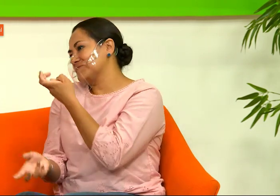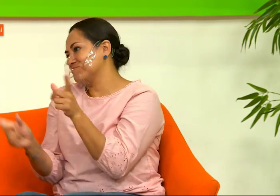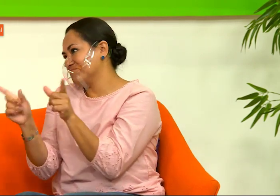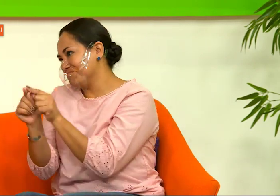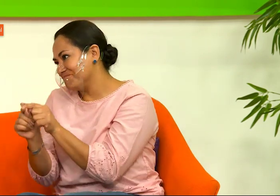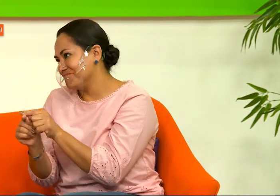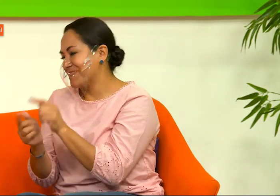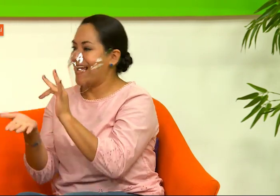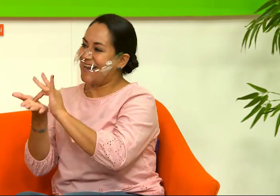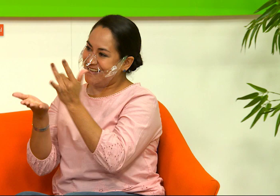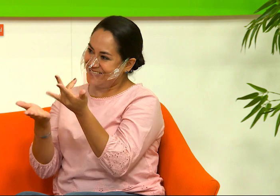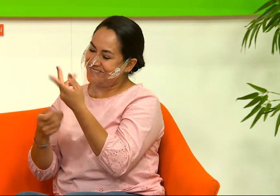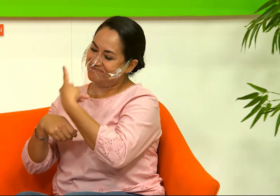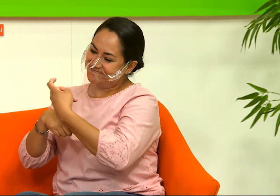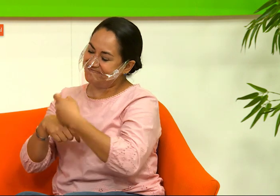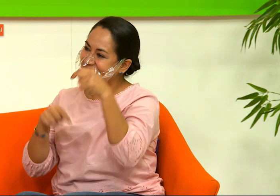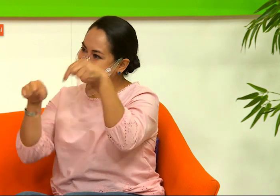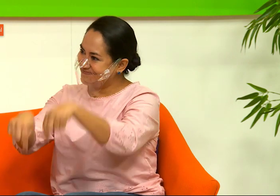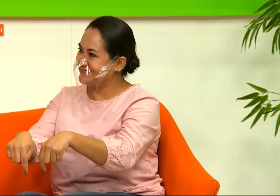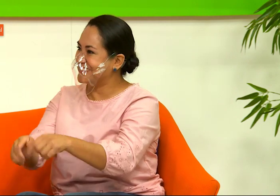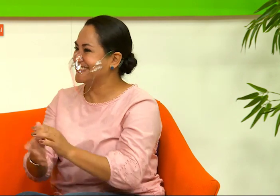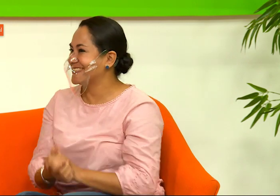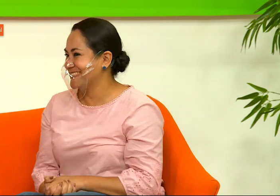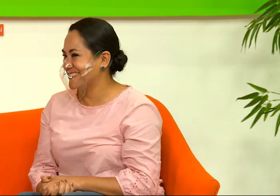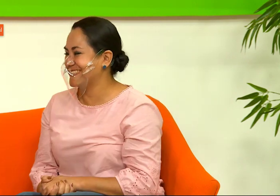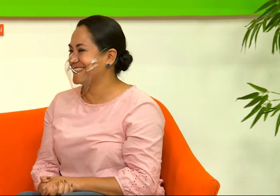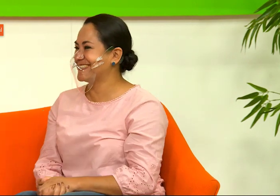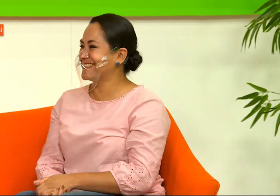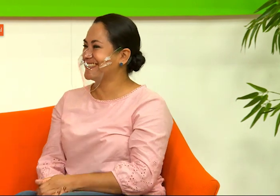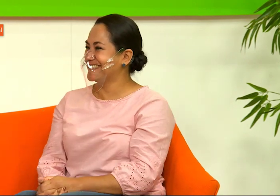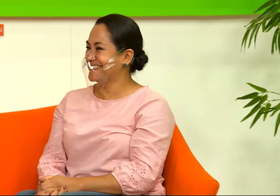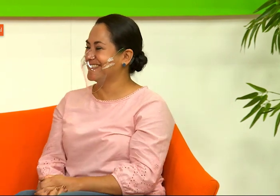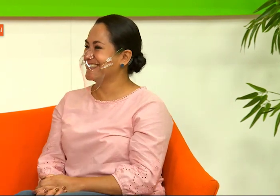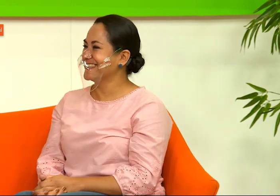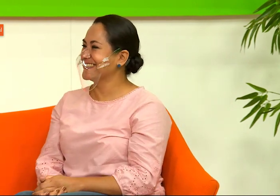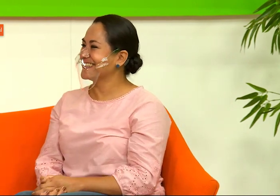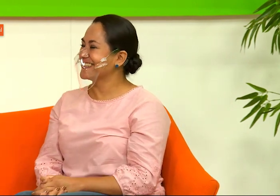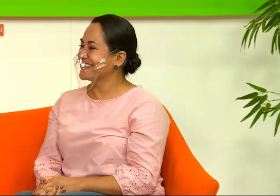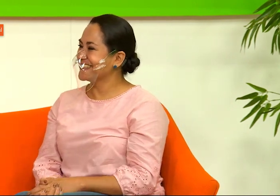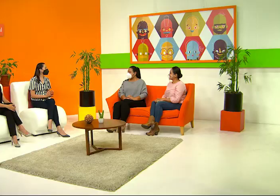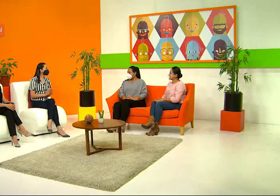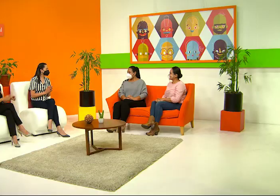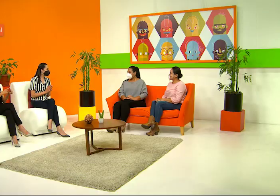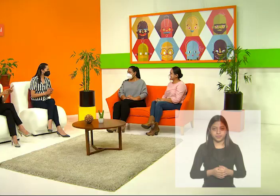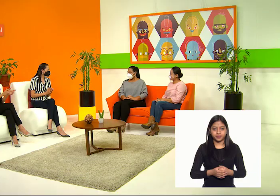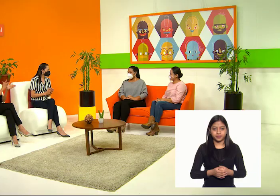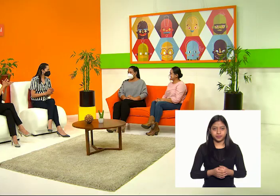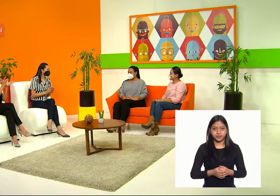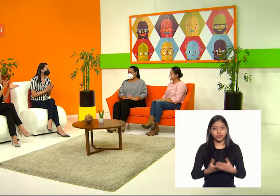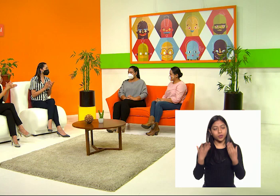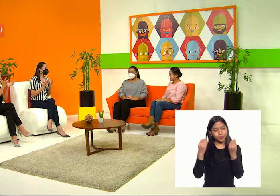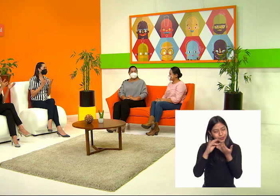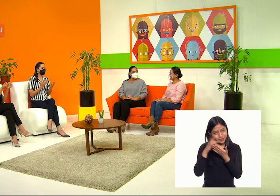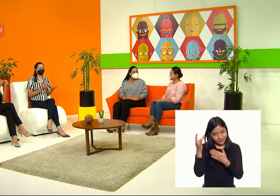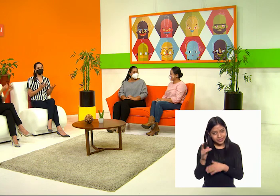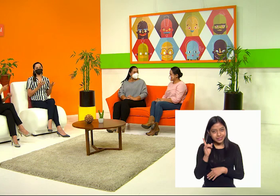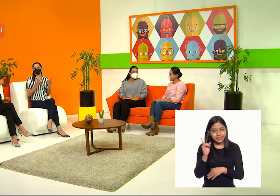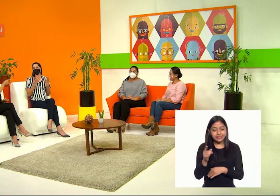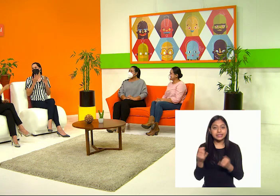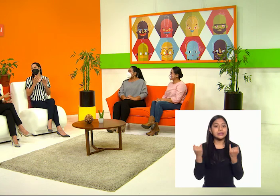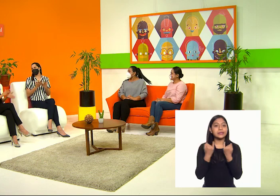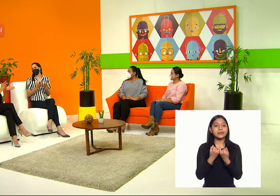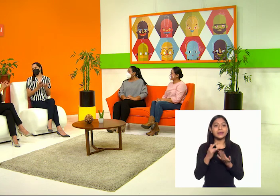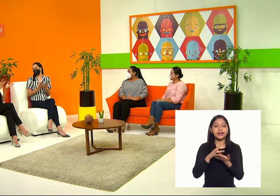de señas o poder estar dentro de un camp. Muchísimas gracias por la invitación aquí. Al contrario, muchas gracias a ti.